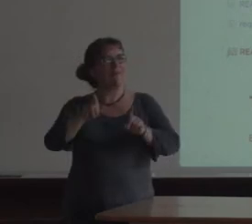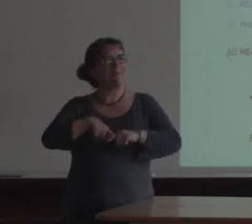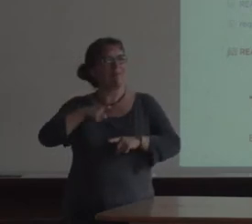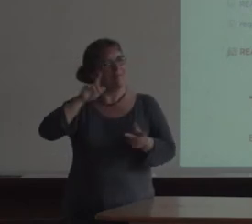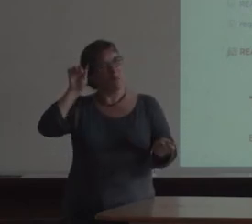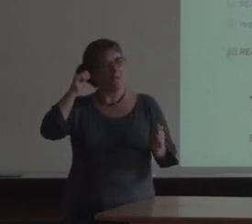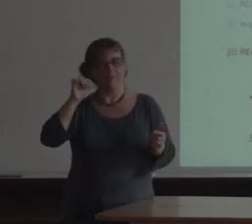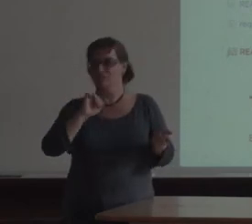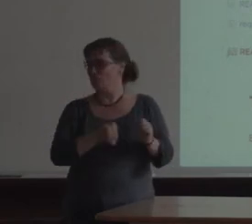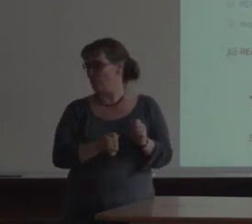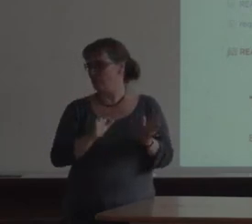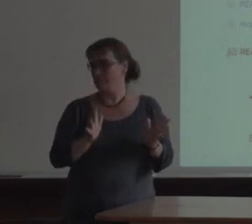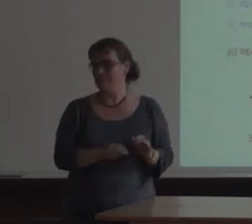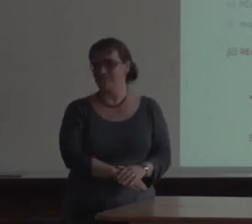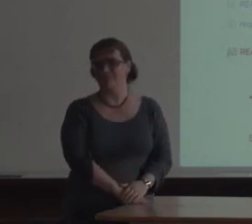utiliser celui-là systématiquement.